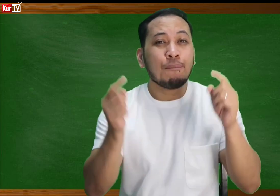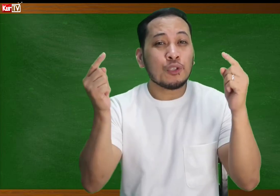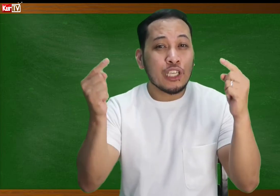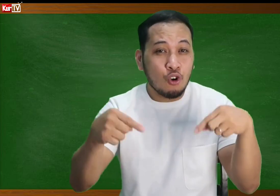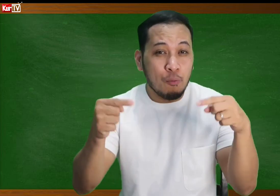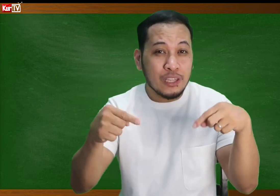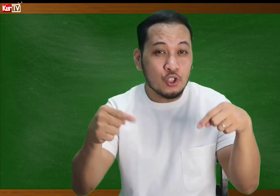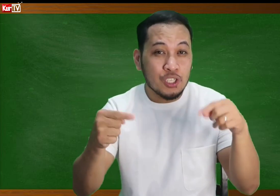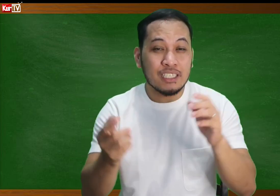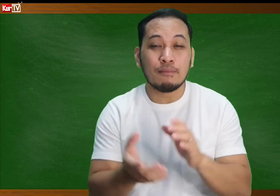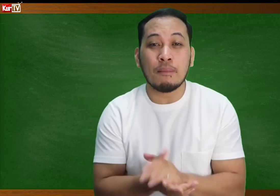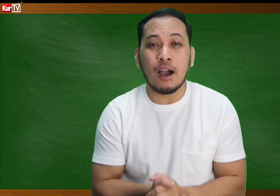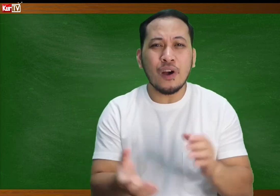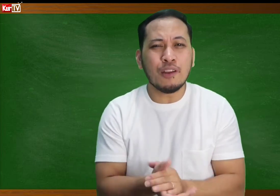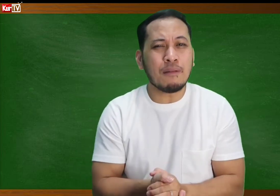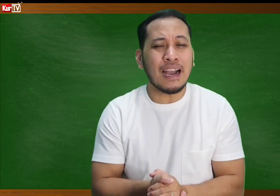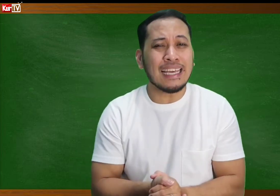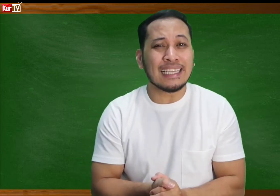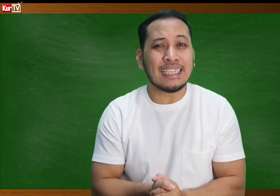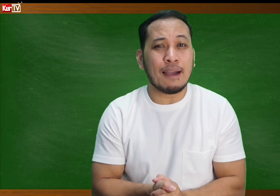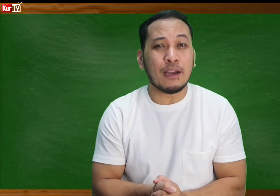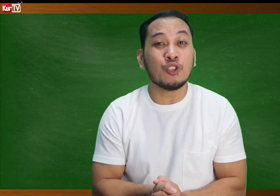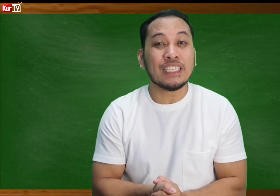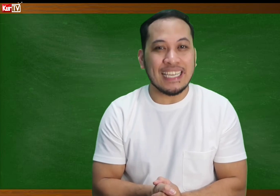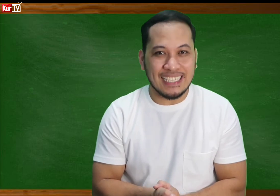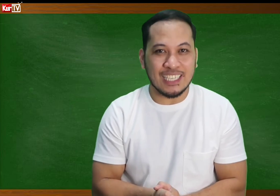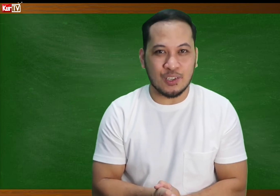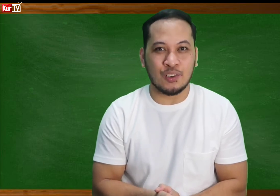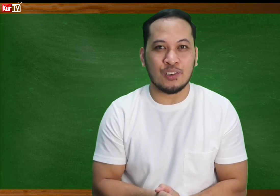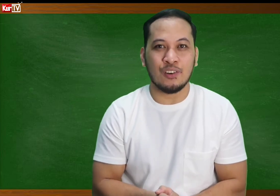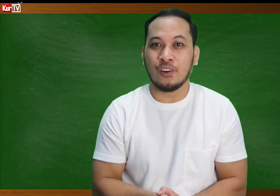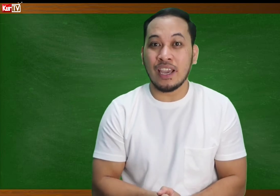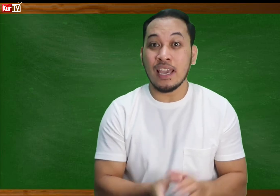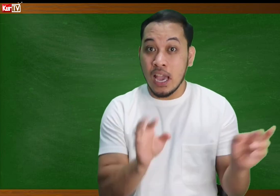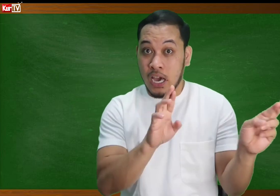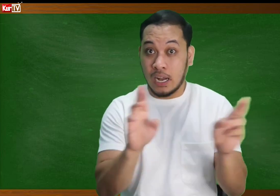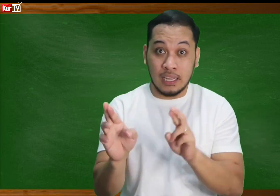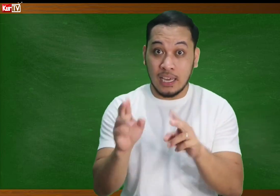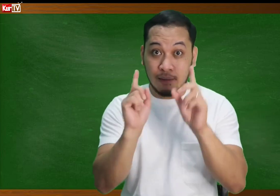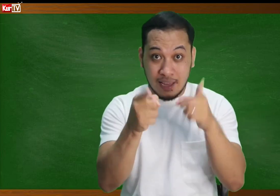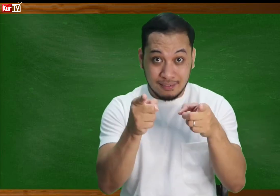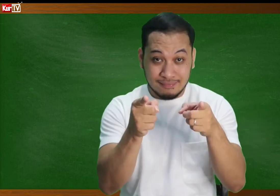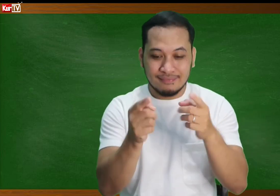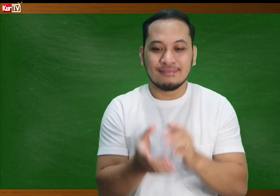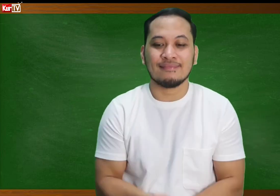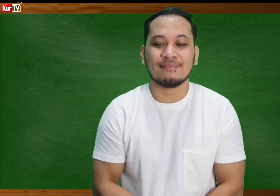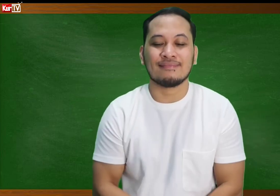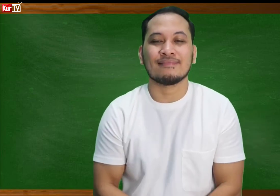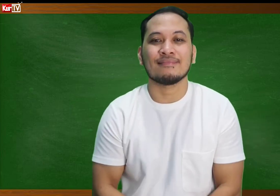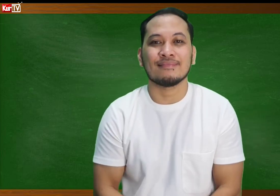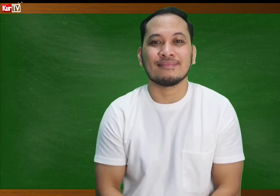Tapos i-comment nyo dyan sa baba kung ano bang mga likas na yaman yung sinenyas ko. Okay? Ready ka na ba?